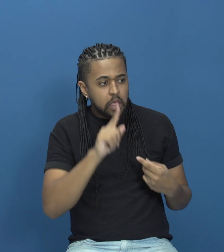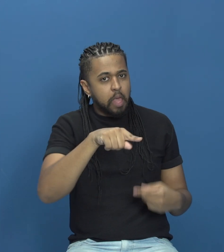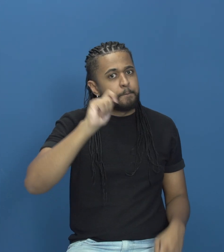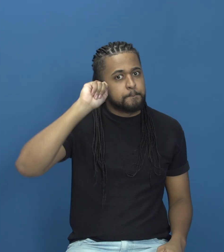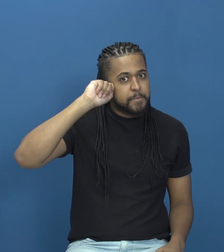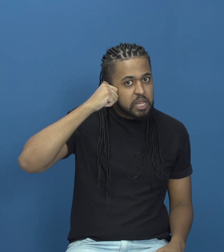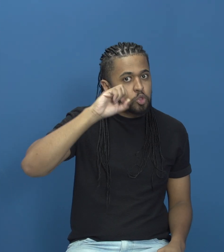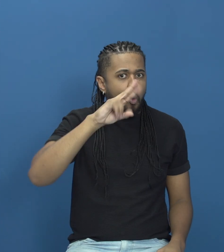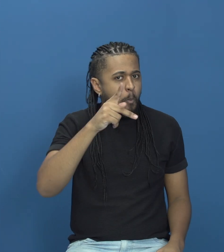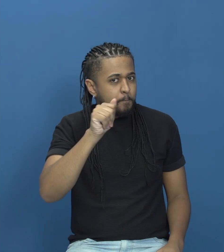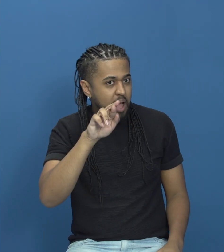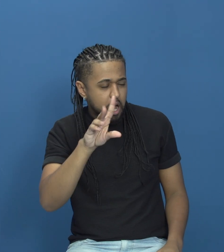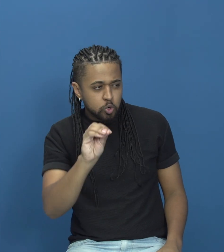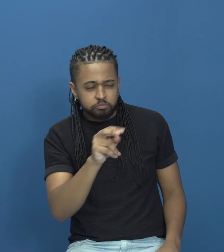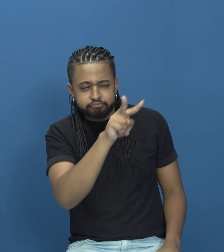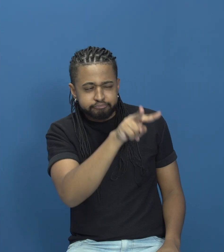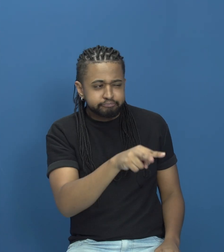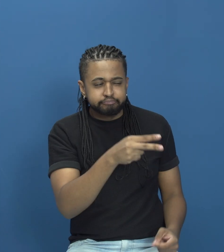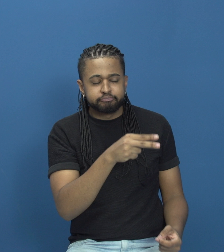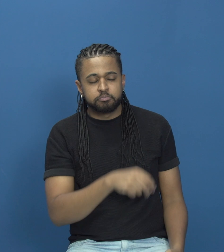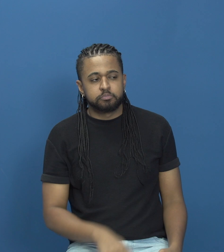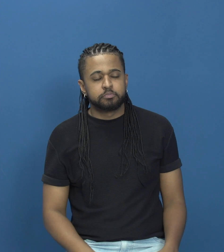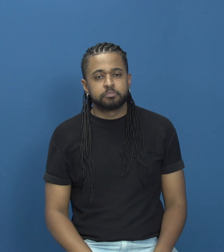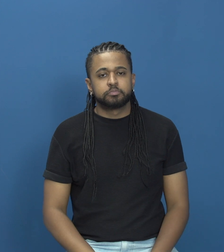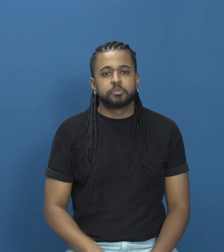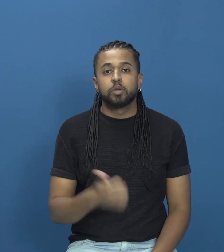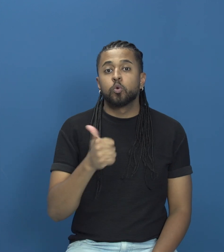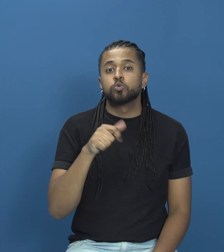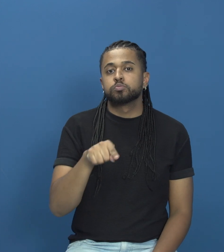identifiquem como preto ou pardo.